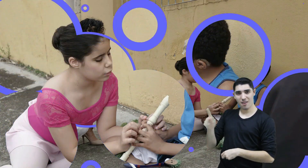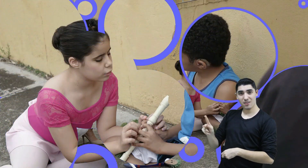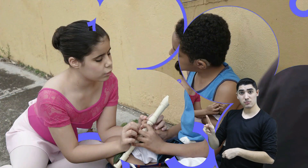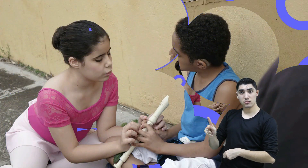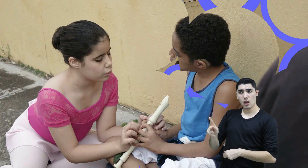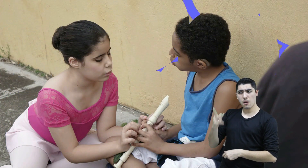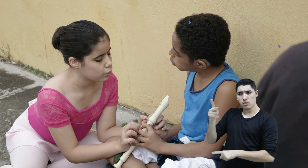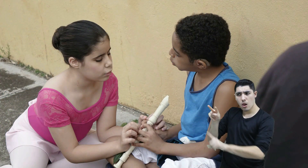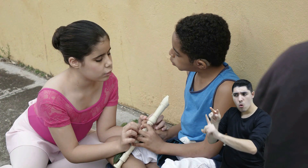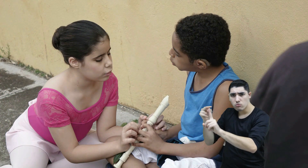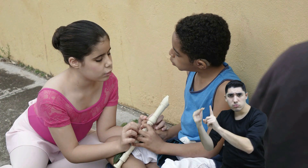alternam.